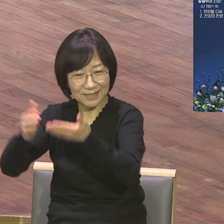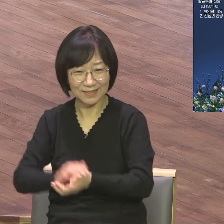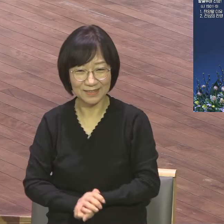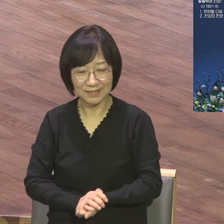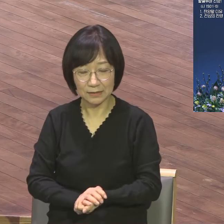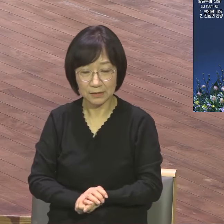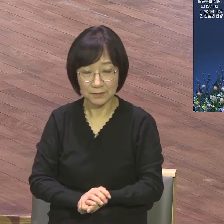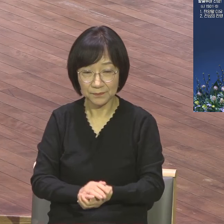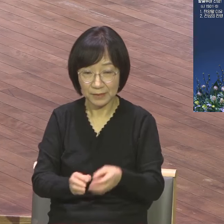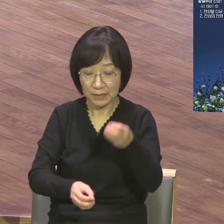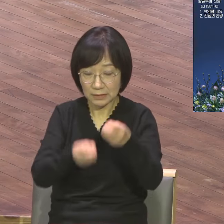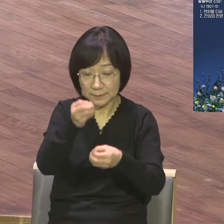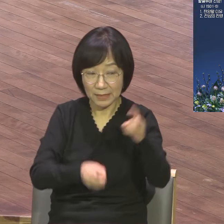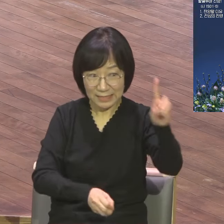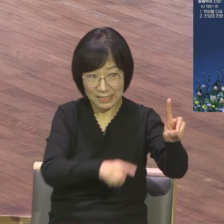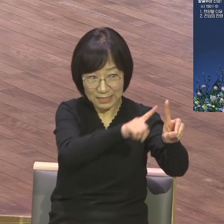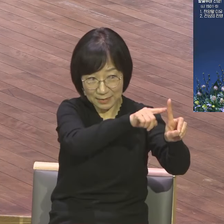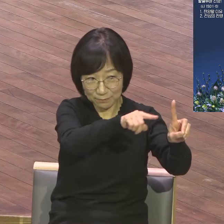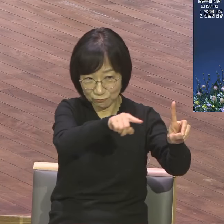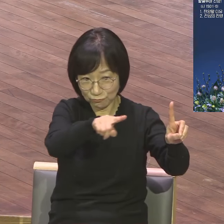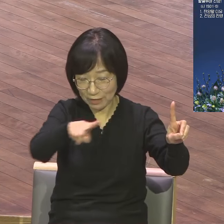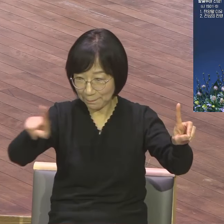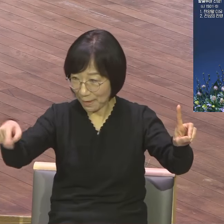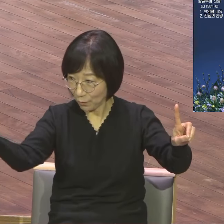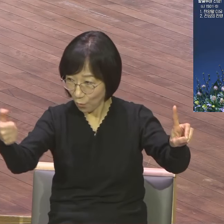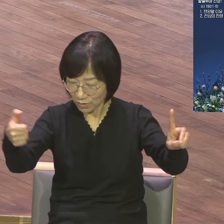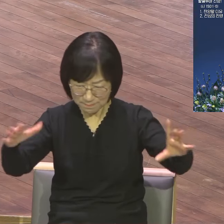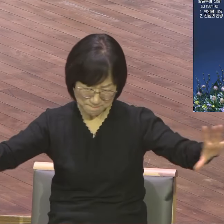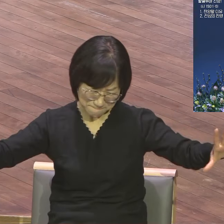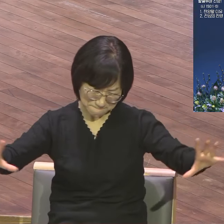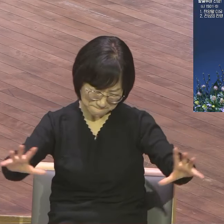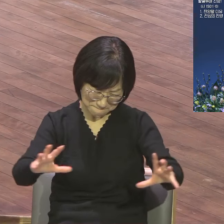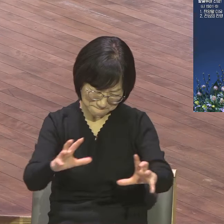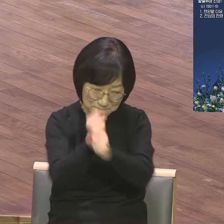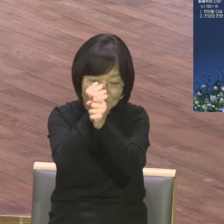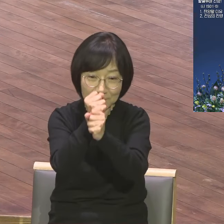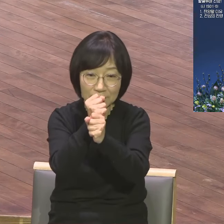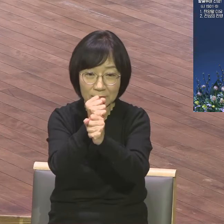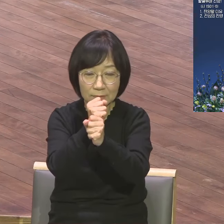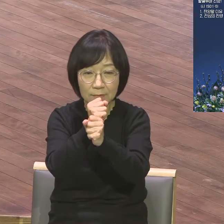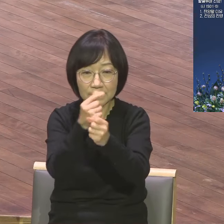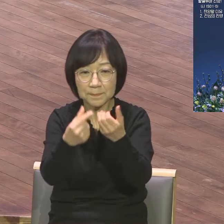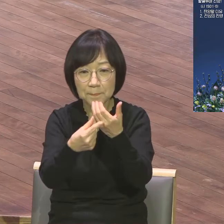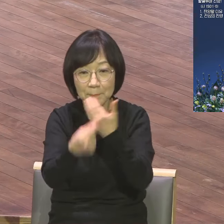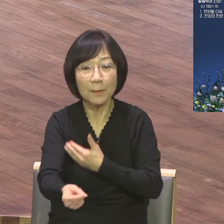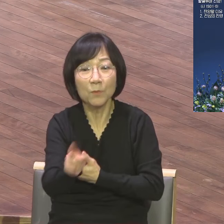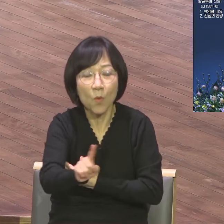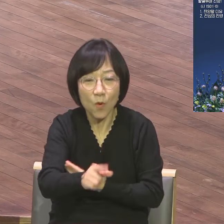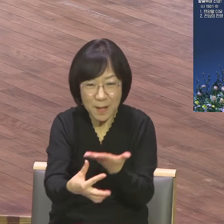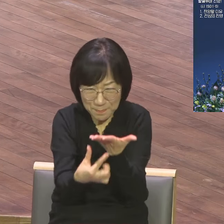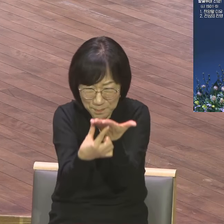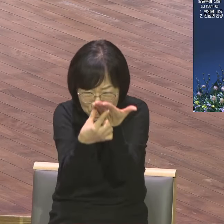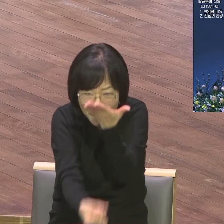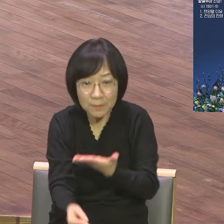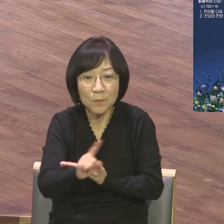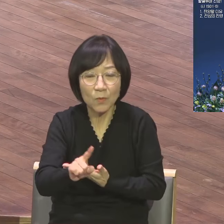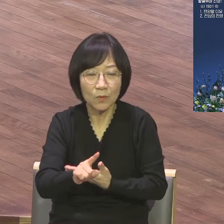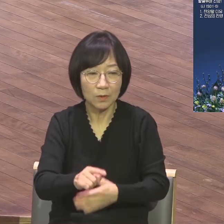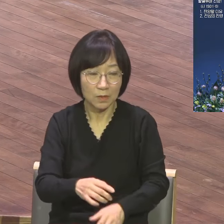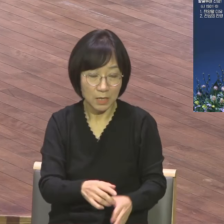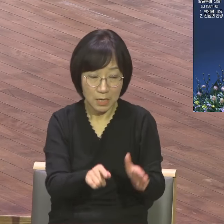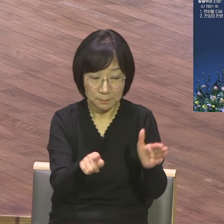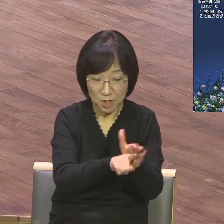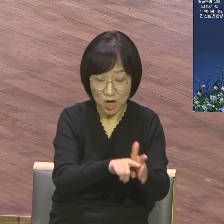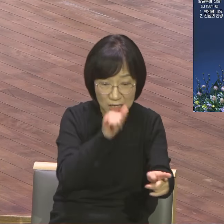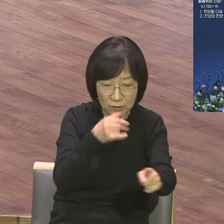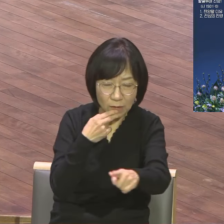결론이에요. 여기서 호흡 있는 자마다 호흡 있는 자 무슨 말이에요? 신자든 불신자든